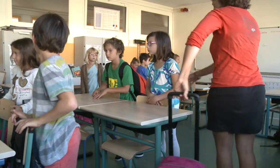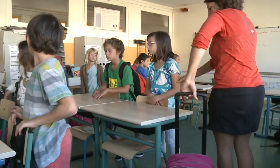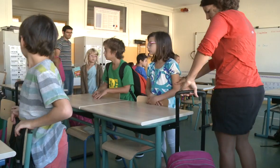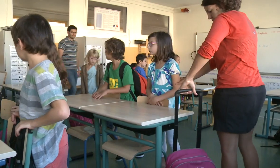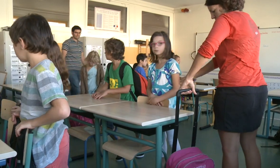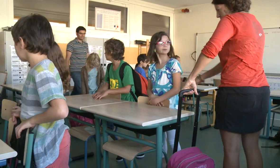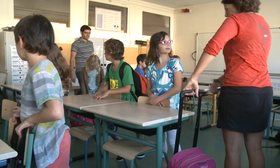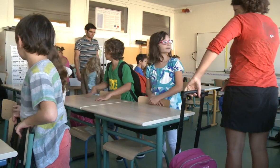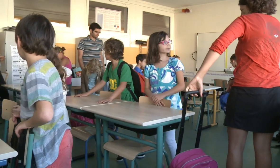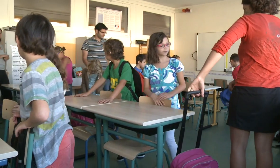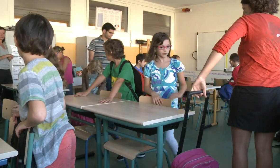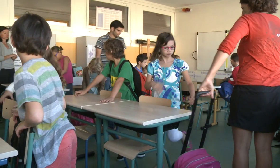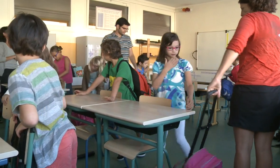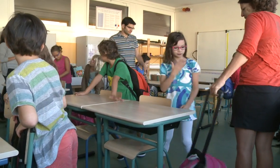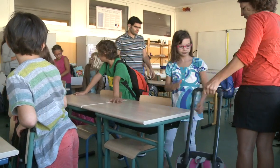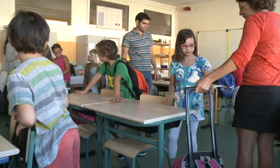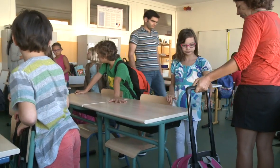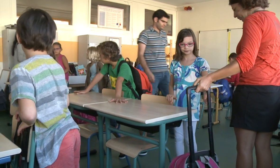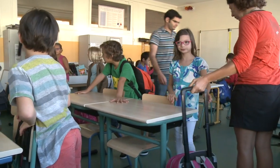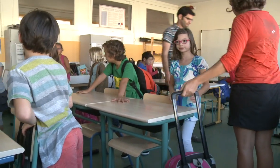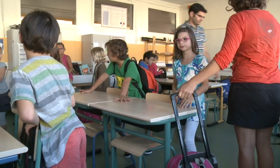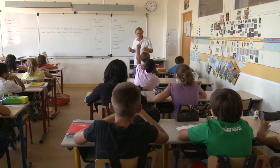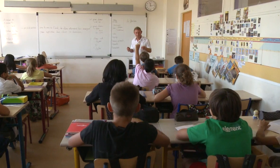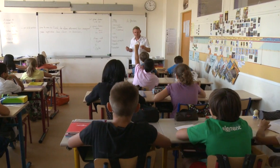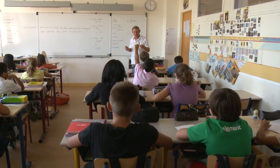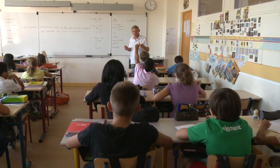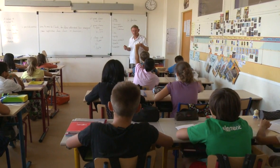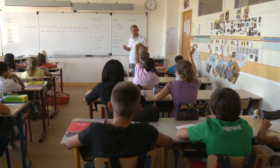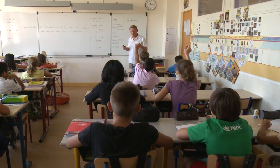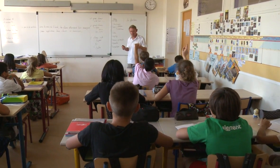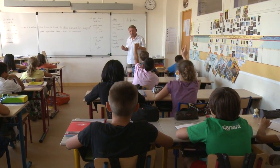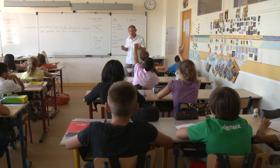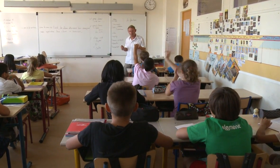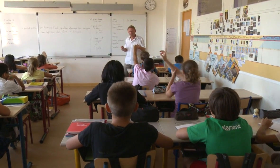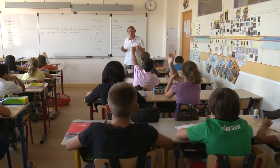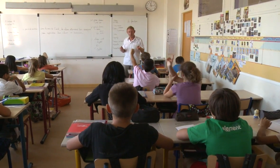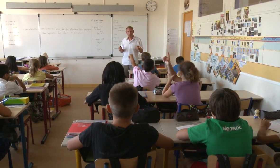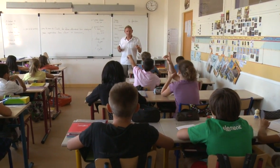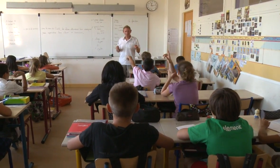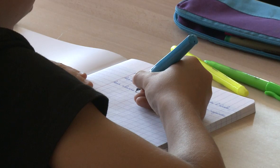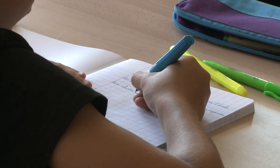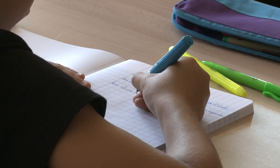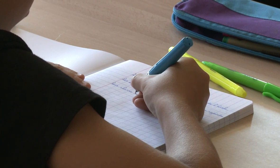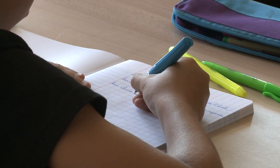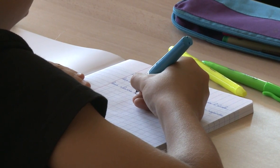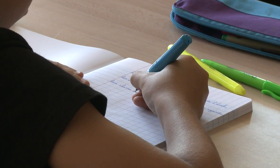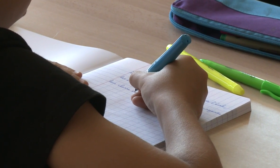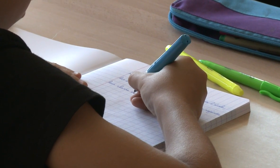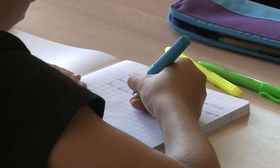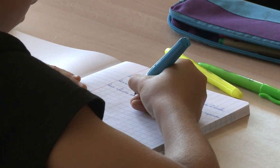51 sont sourds. Les enfants apprennent exactement le même programme que les autres élèves, mais à travers leur langue. Un combat de longue haleine obtenu